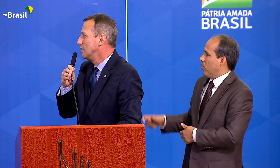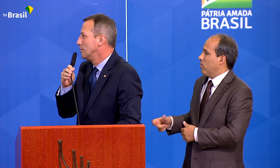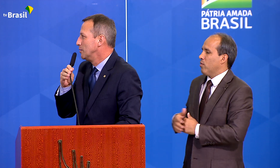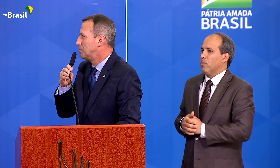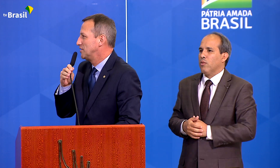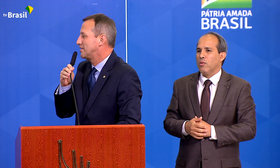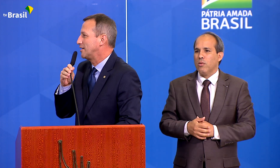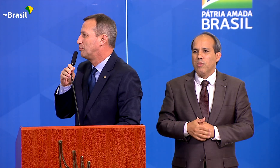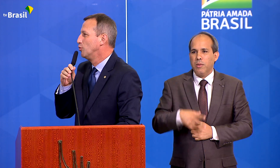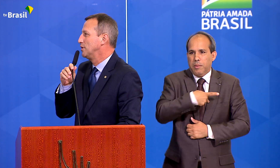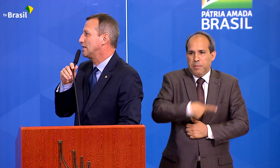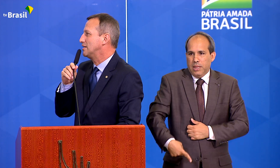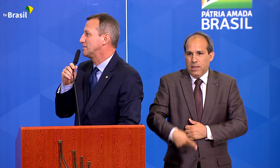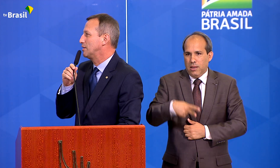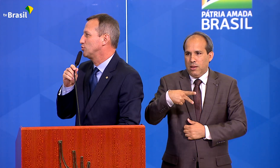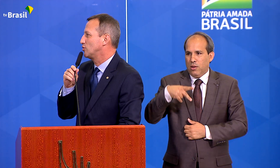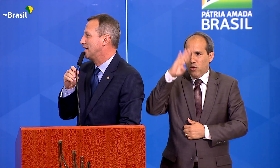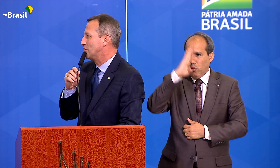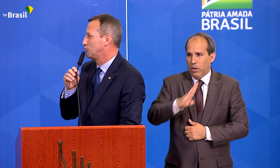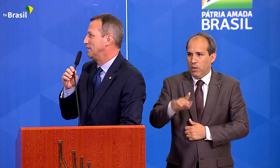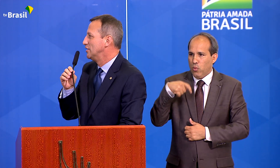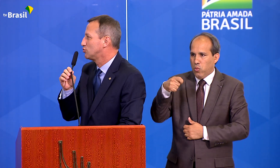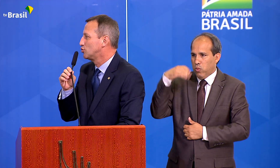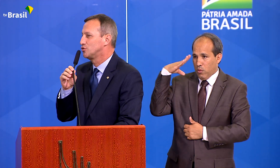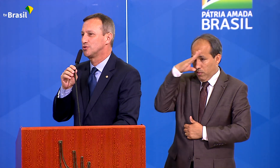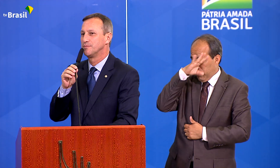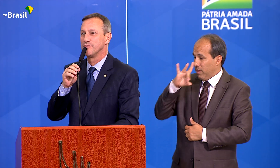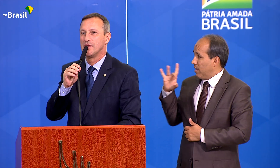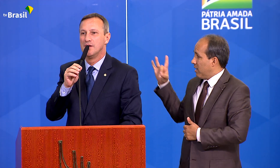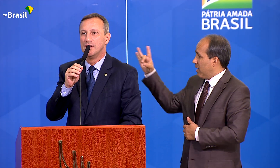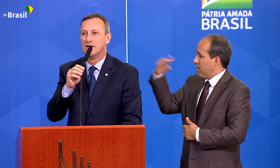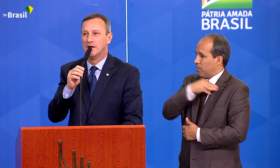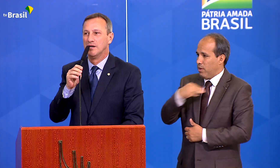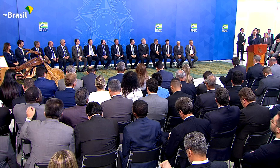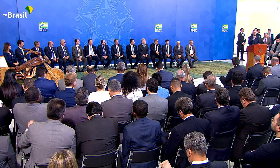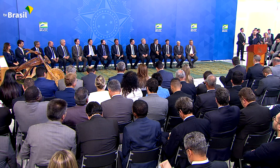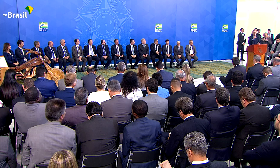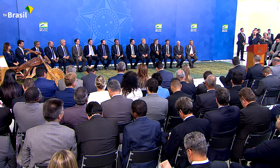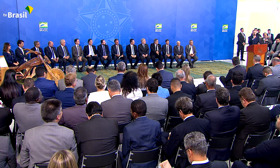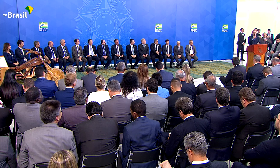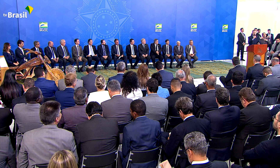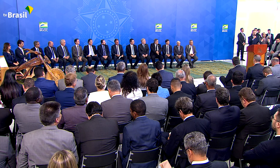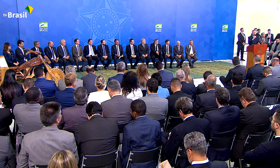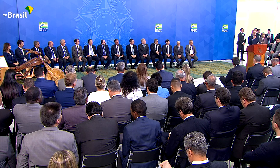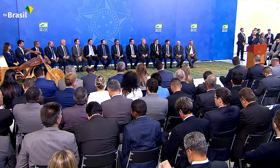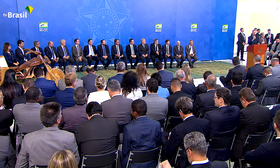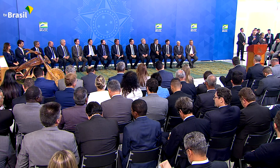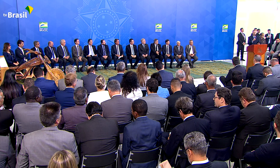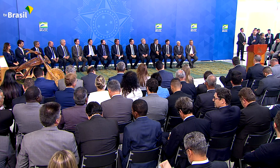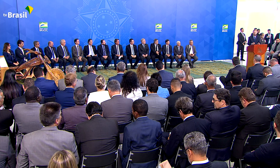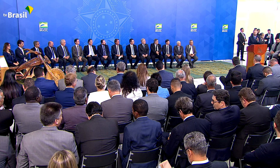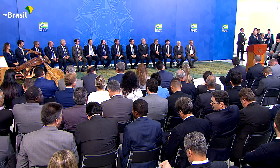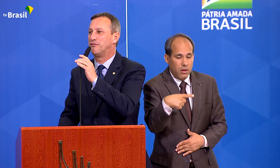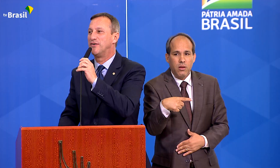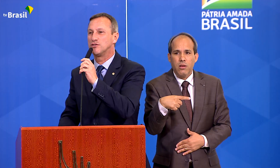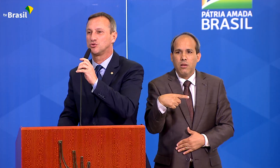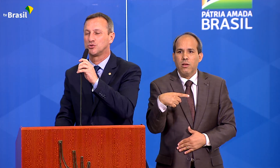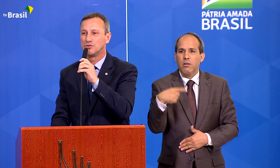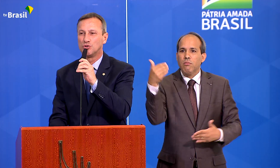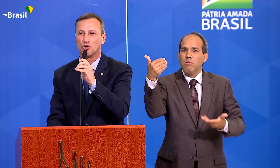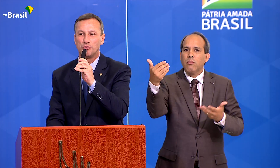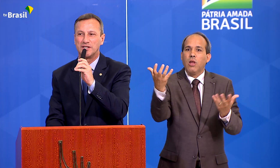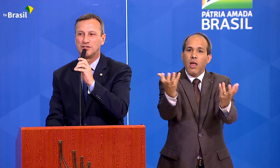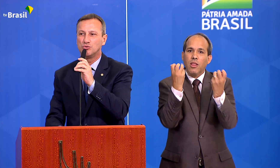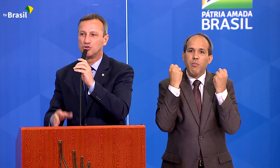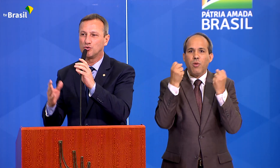nosso Presidente da República Jair bolsonaro os ministros hoje essa semana melhor recebendo